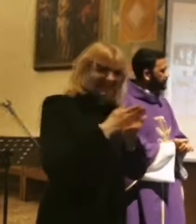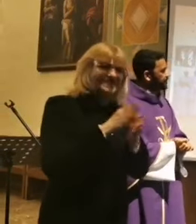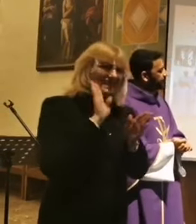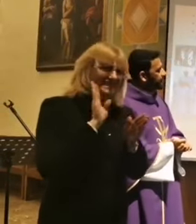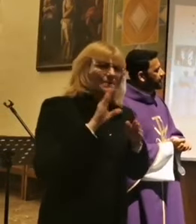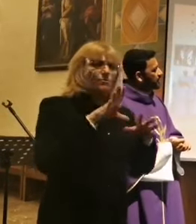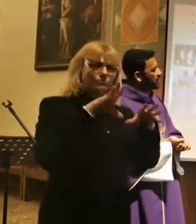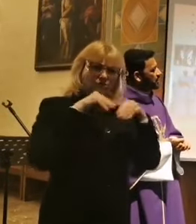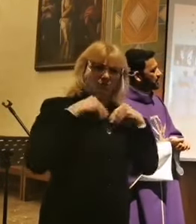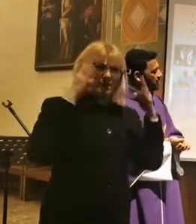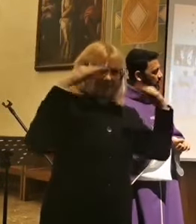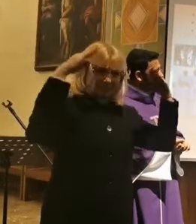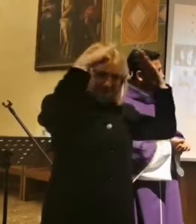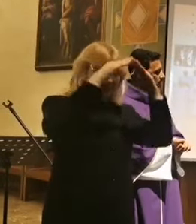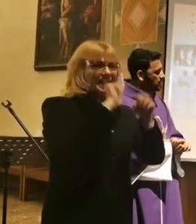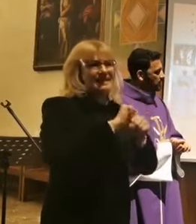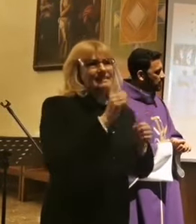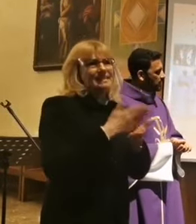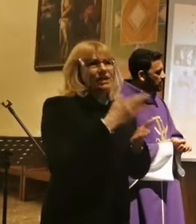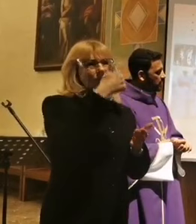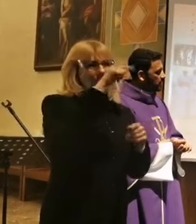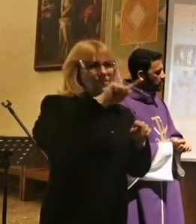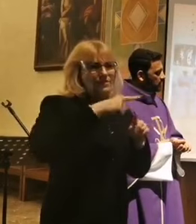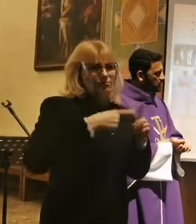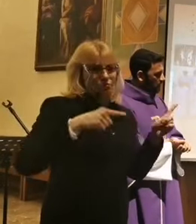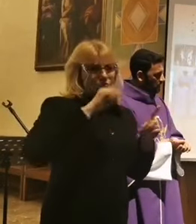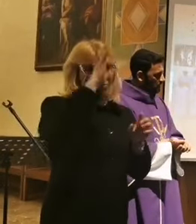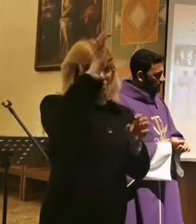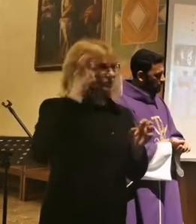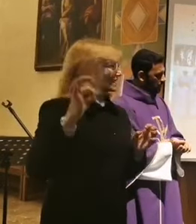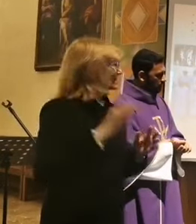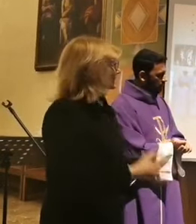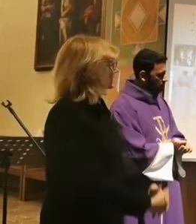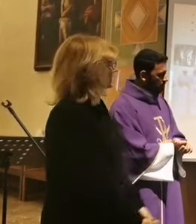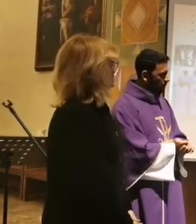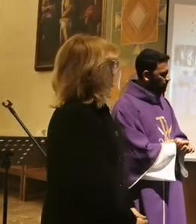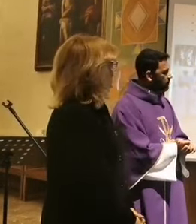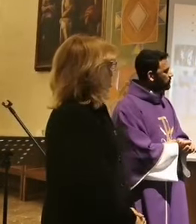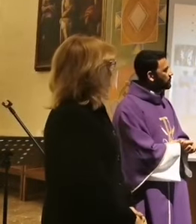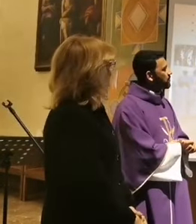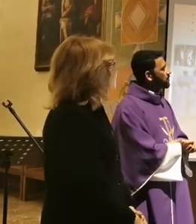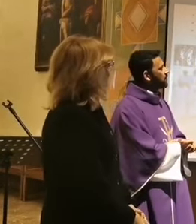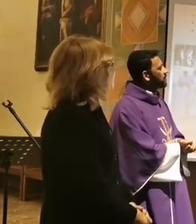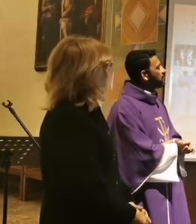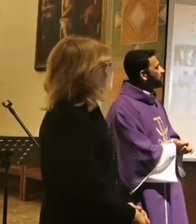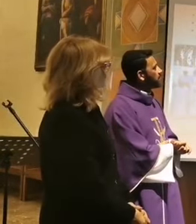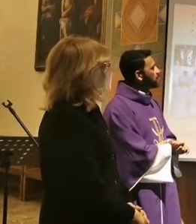jest 1,5%. Jest 30 archidiecezji, 140 diecezje.